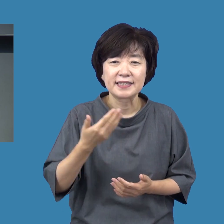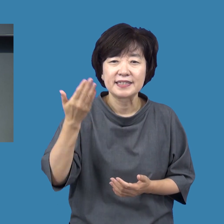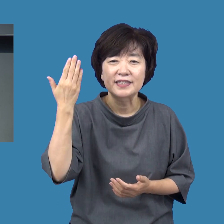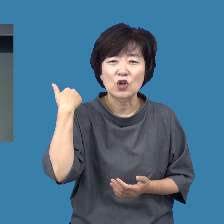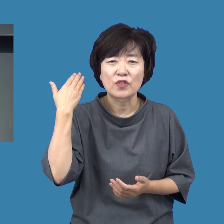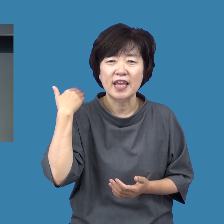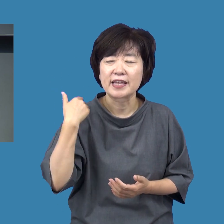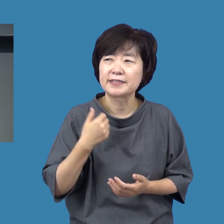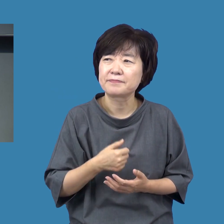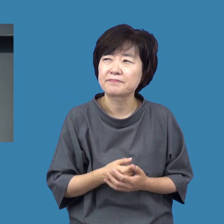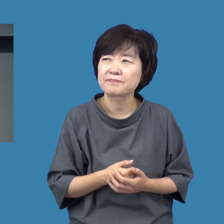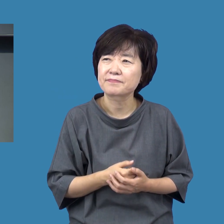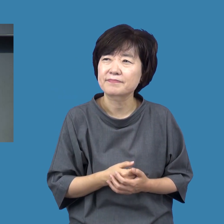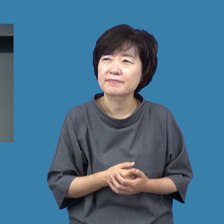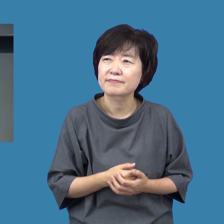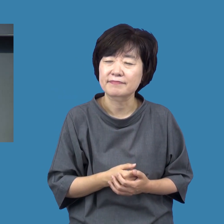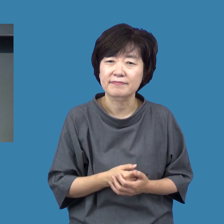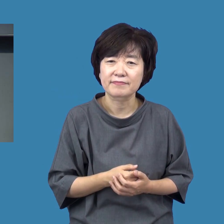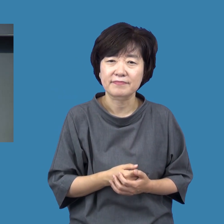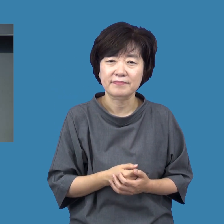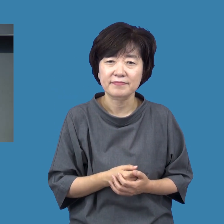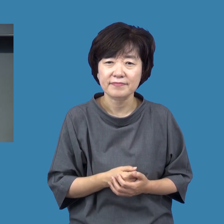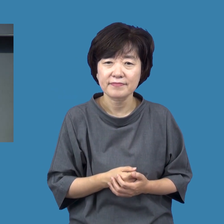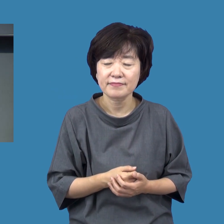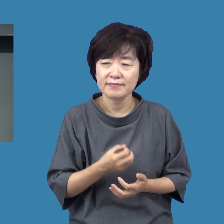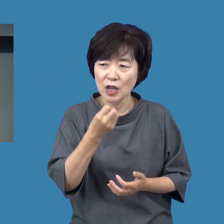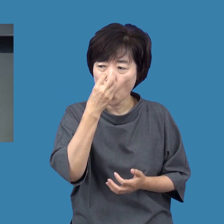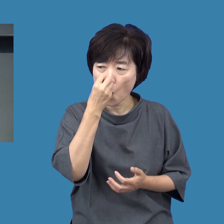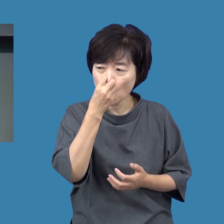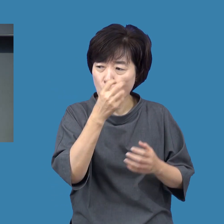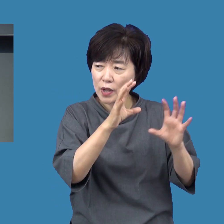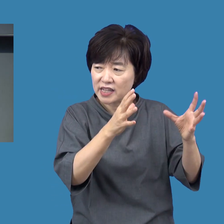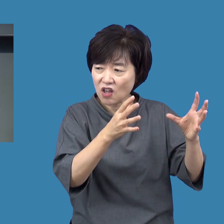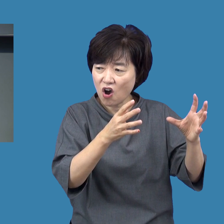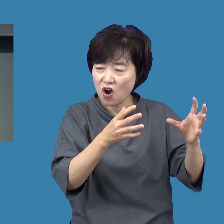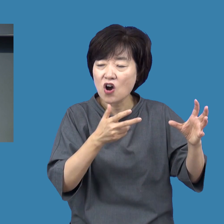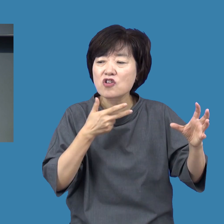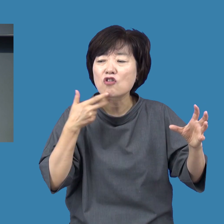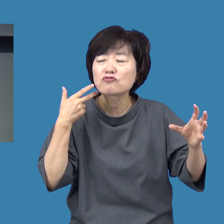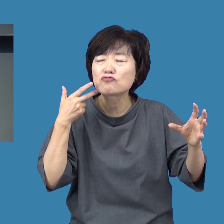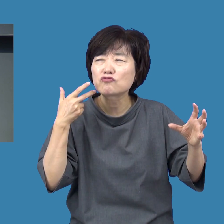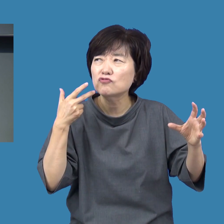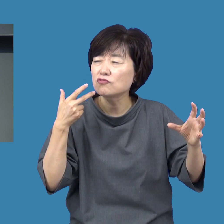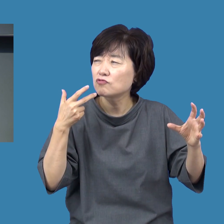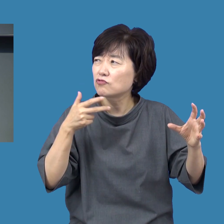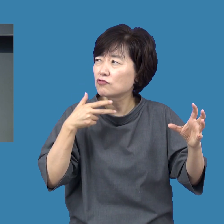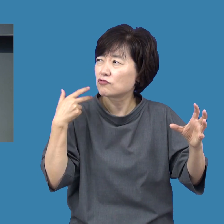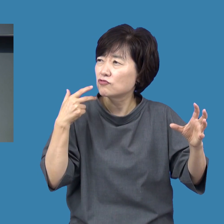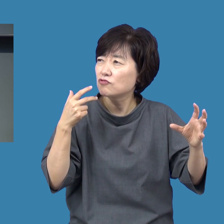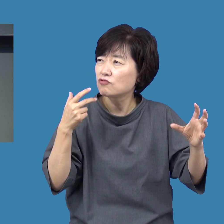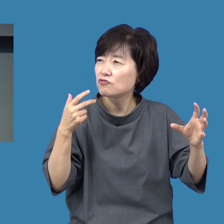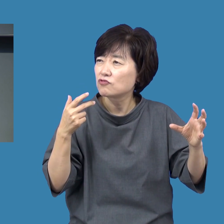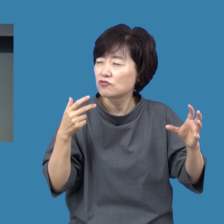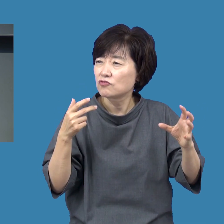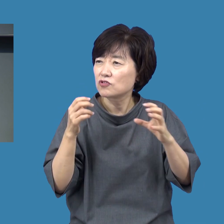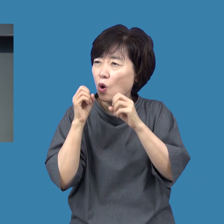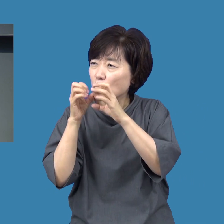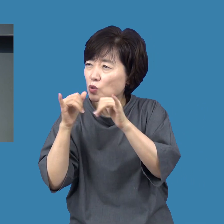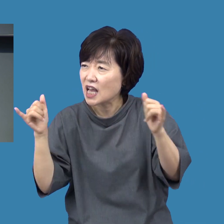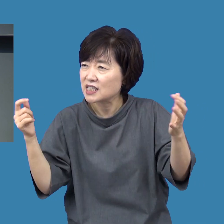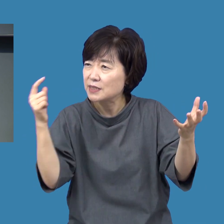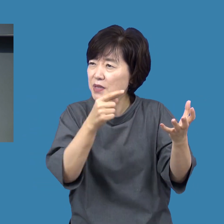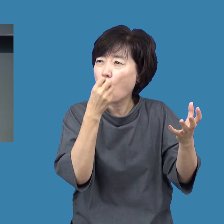나눴던 간증이기도 한데 홍콩에서 사역하는 영국 선교사님, 이름을 잃었는데 제키, 이름을